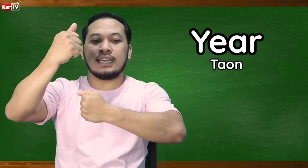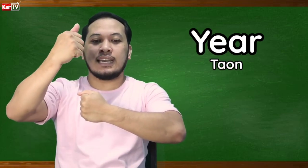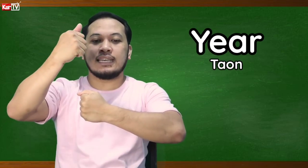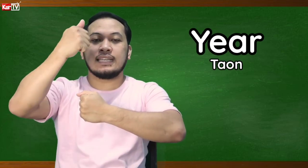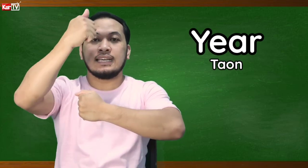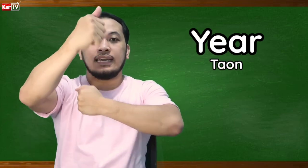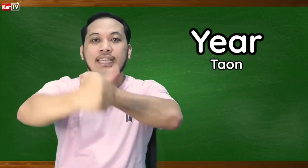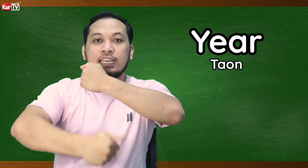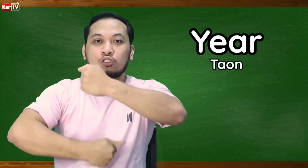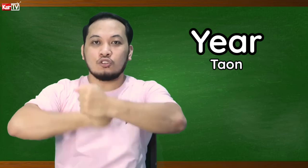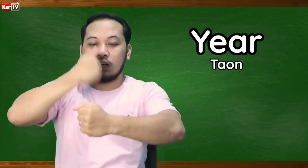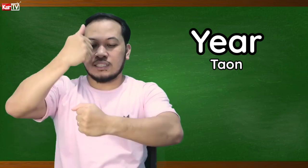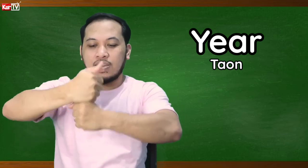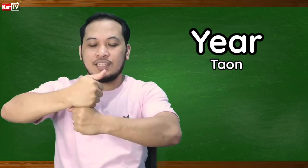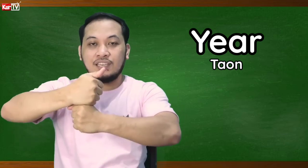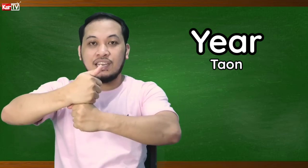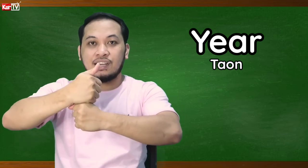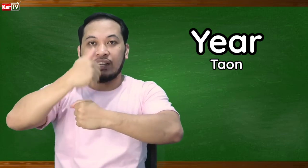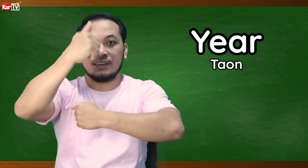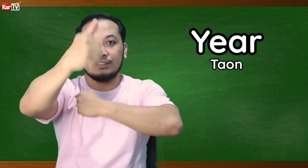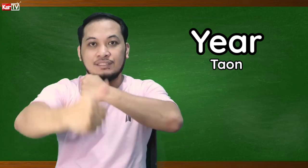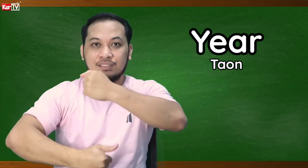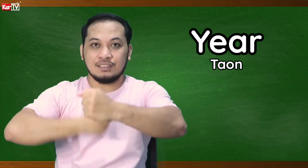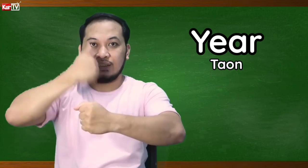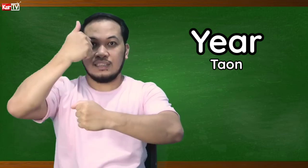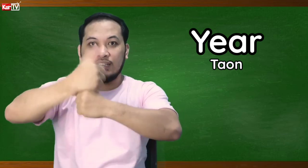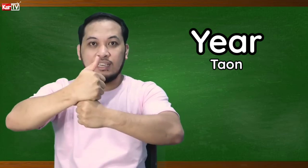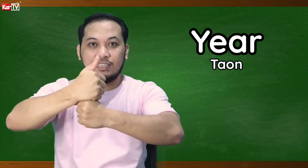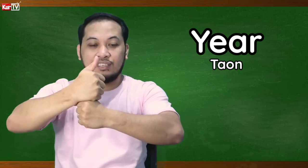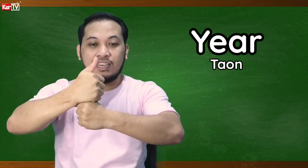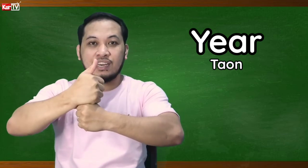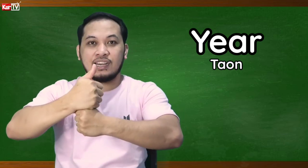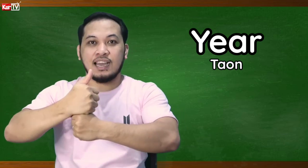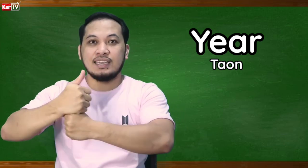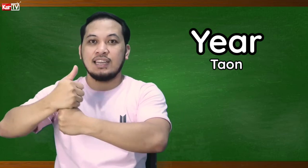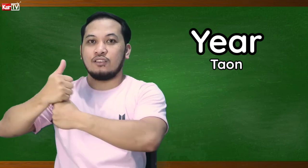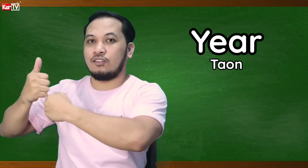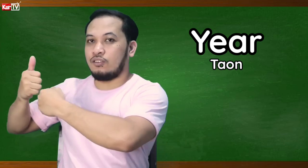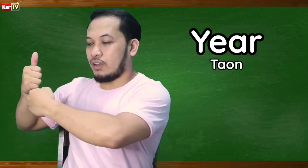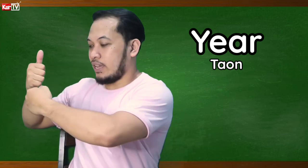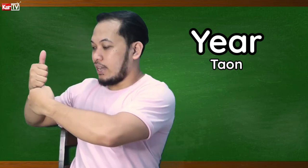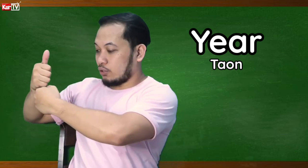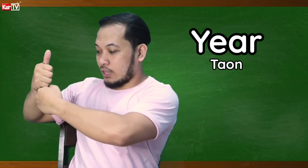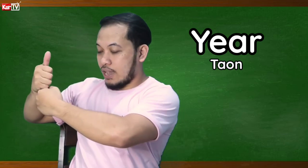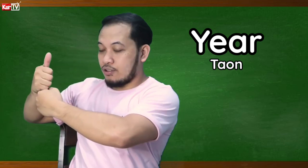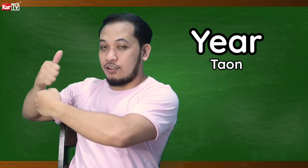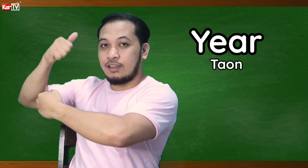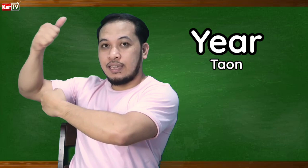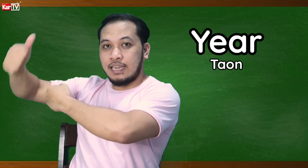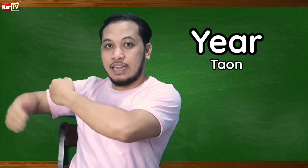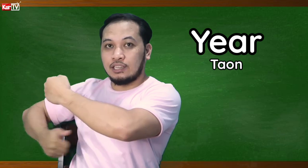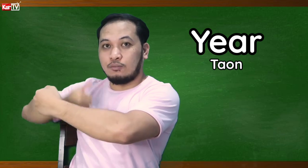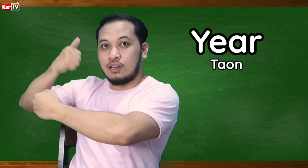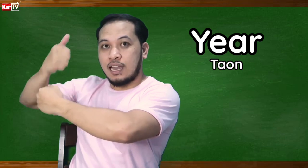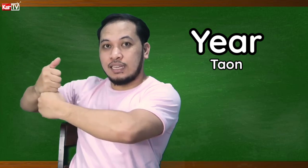nakaganyan. Iganito nyo lang siya. Year. Year. Ayan. O, okay. Ganito tayo. Iganito mo lang.